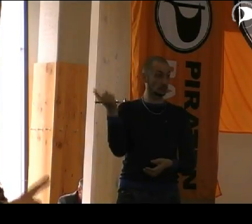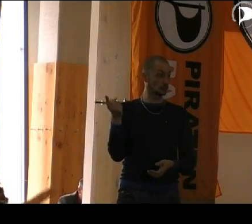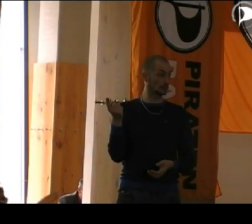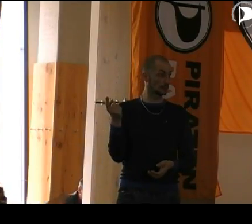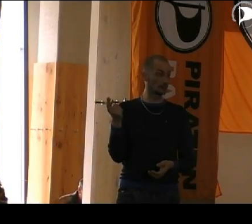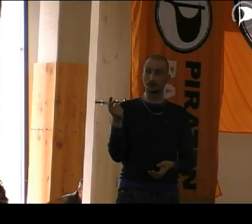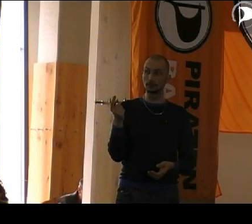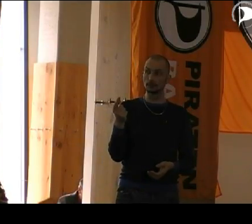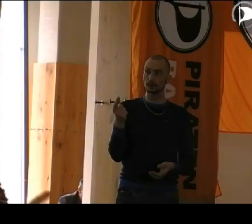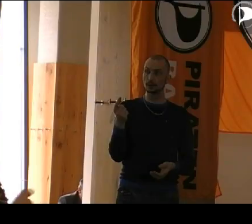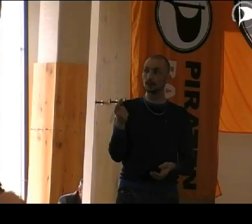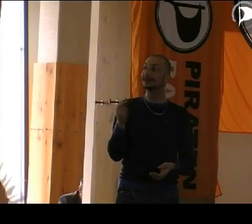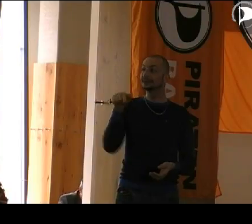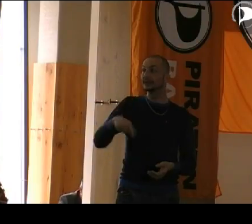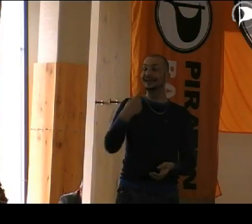okay